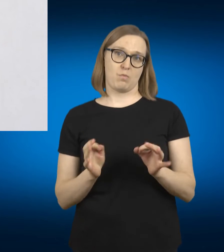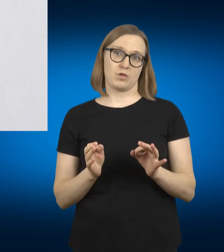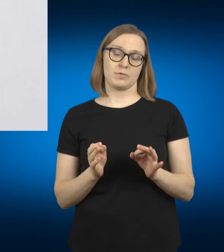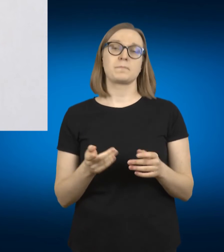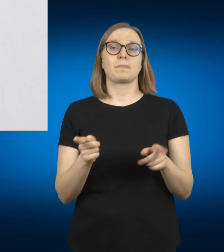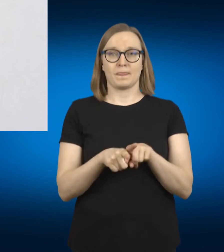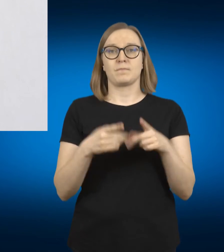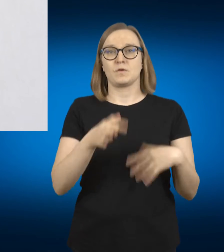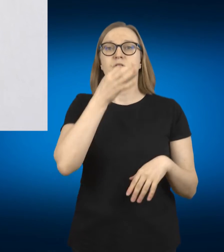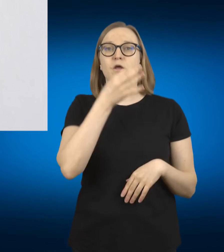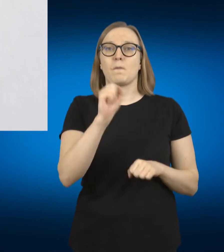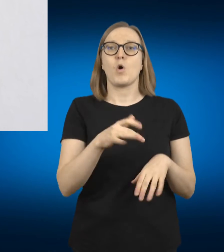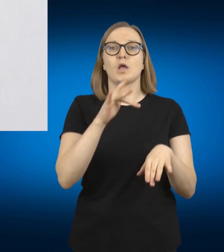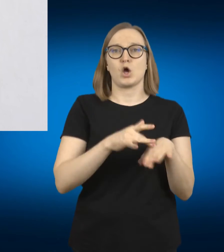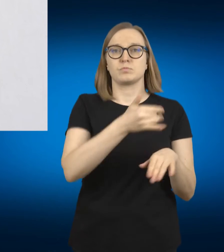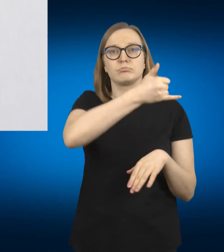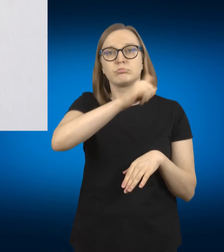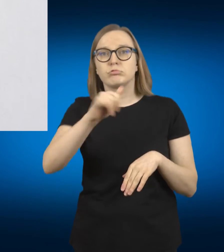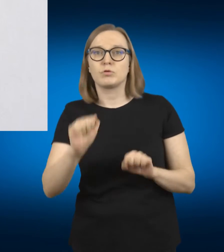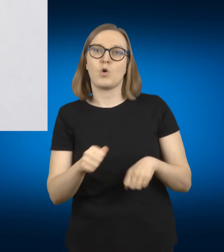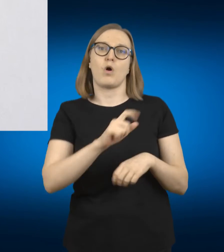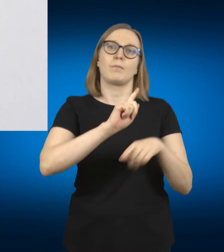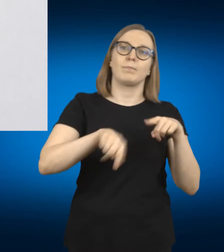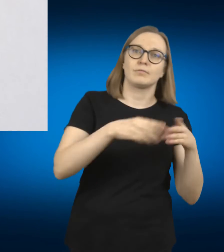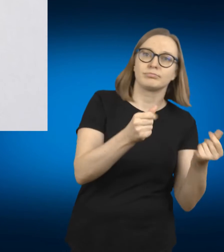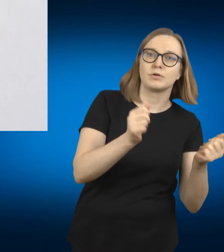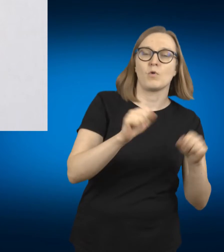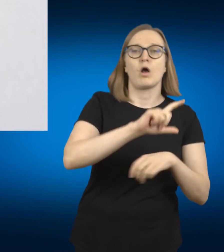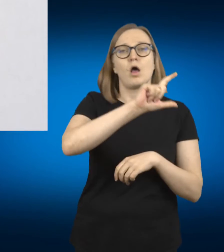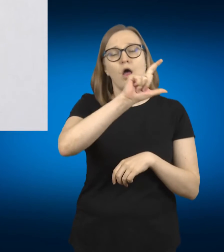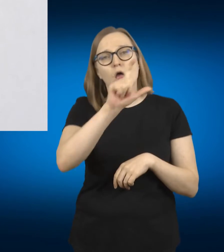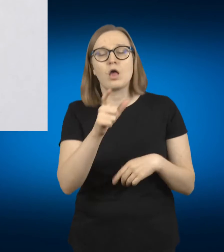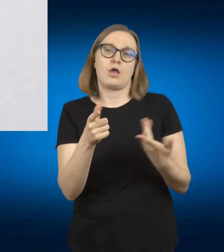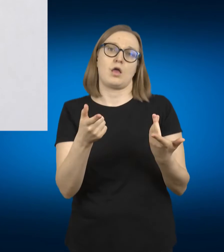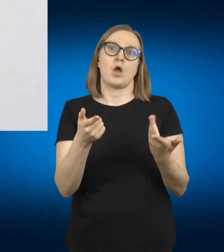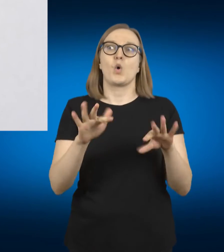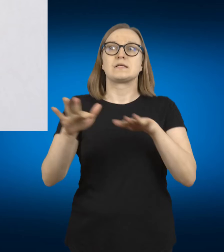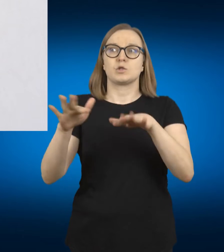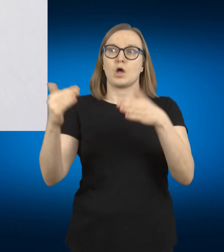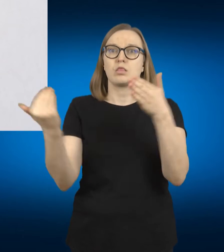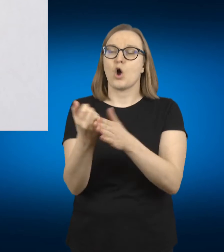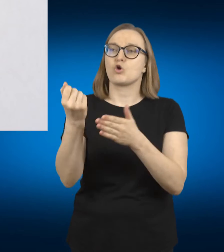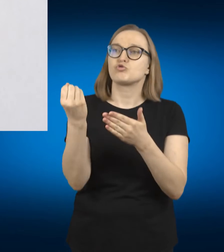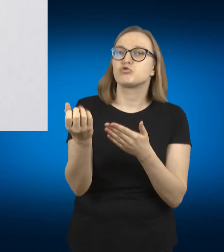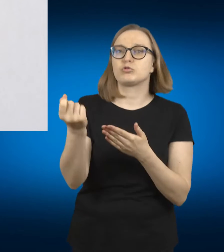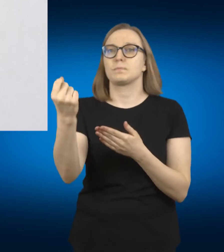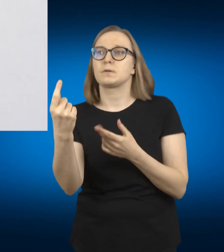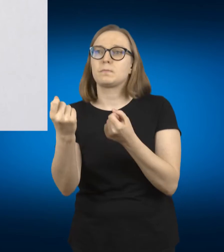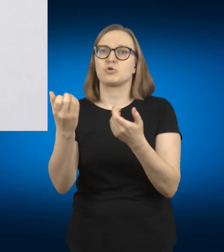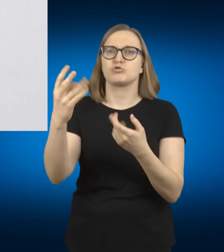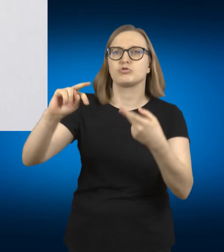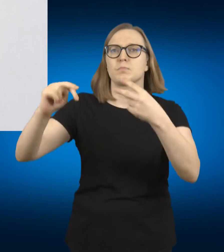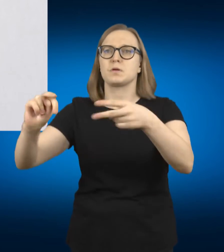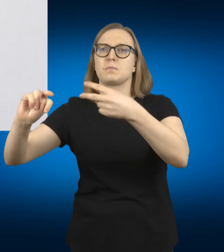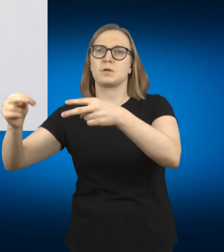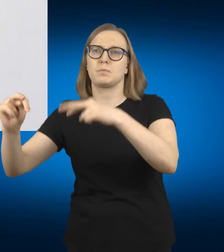keistis, kaip sakiau, gali skirtingai trukti skirtingiam žmonėm. Jeigu kažkokiai pasikeitusioj situacijoje vis įvyksta kažkokių dalykų, kažkoks dar pasikeitimas,